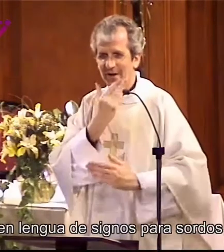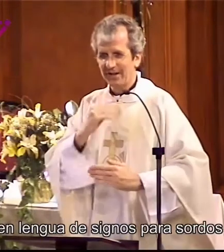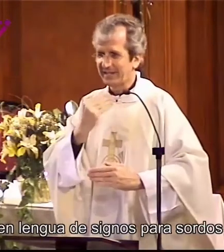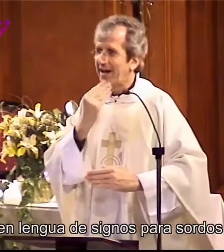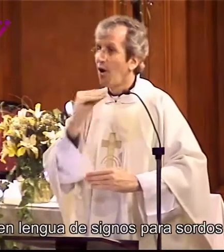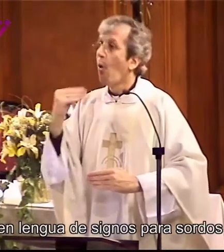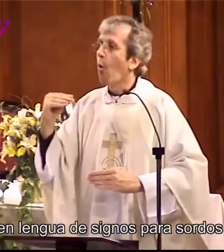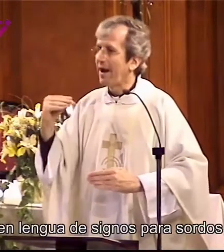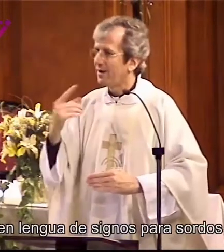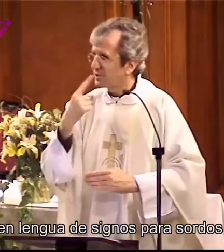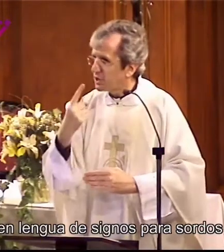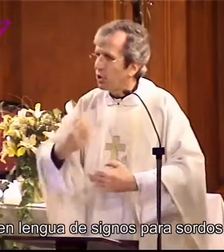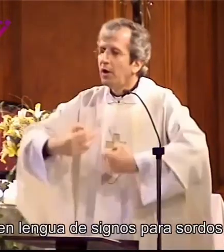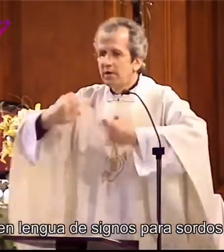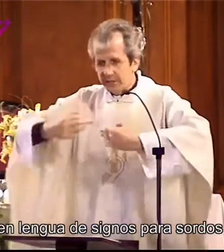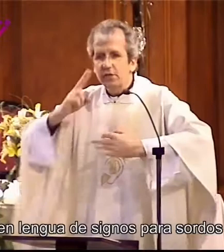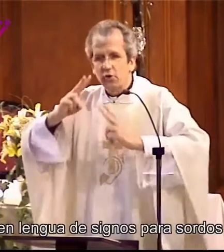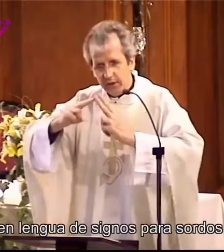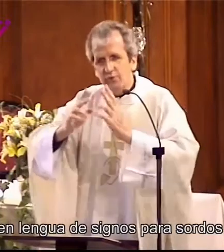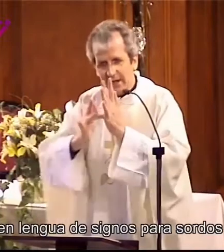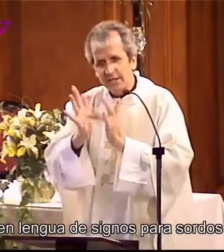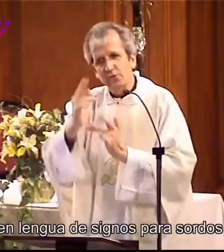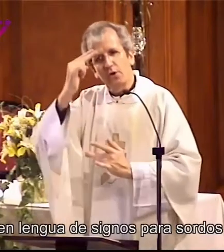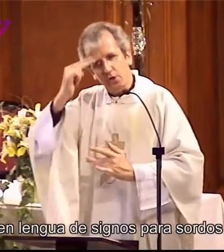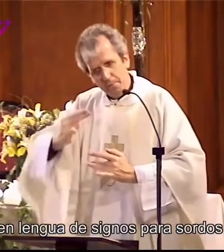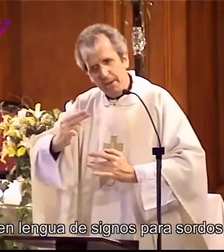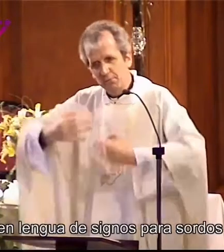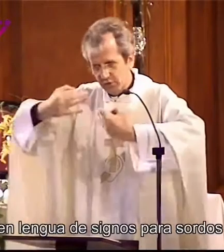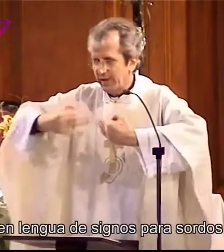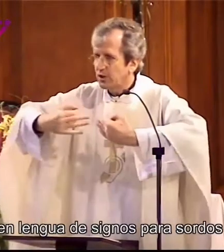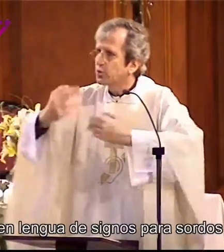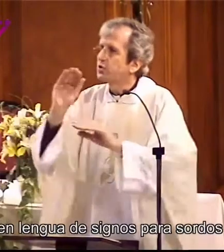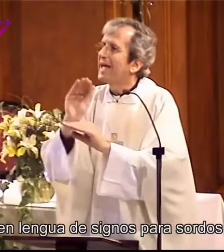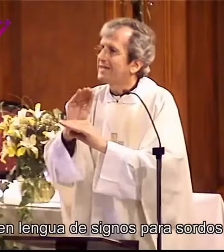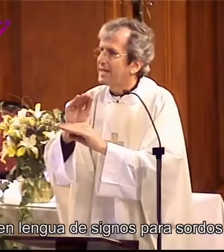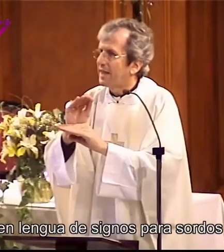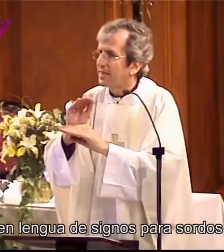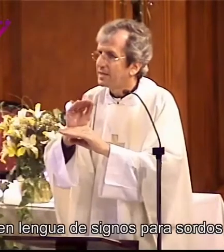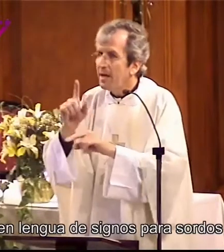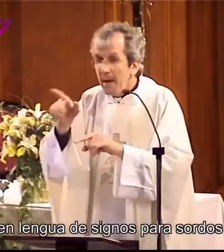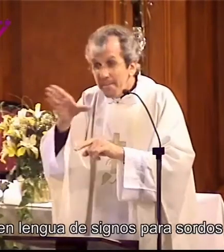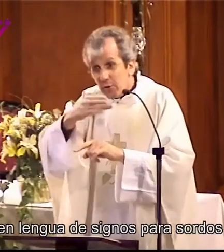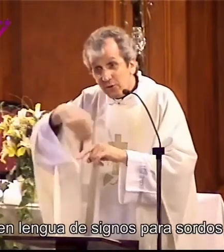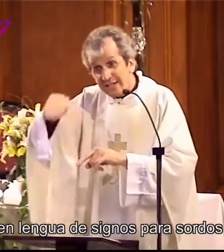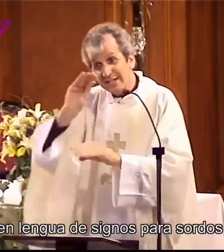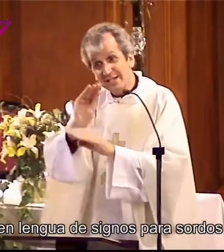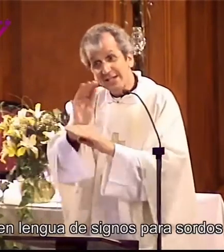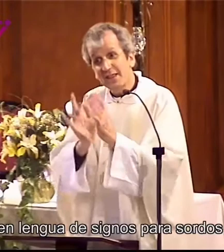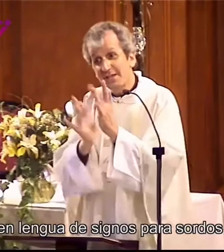San Juan, nos ha dicho si conocemos a Cristo y cumplimos sus enseñanzas. Pero todas esas enseñanzas de